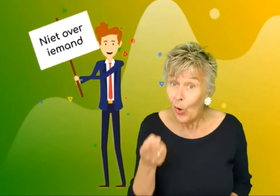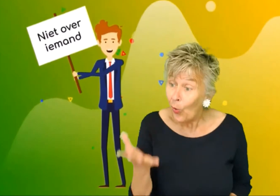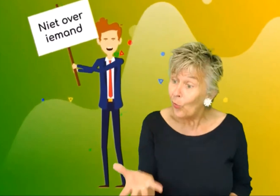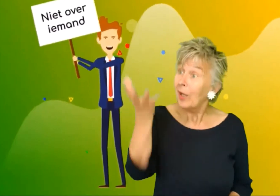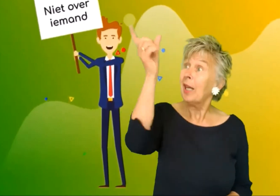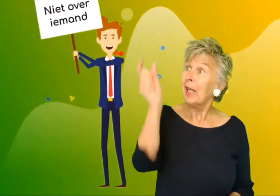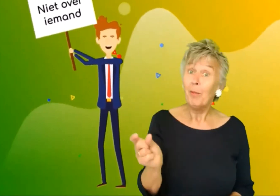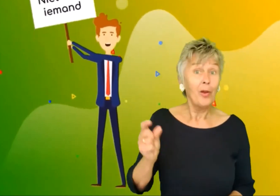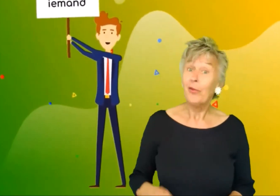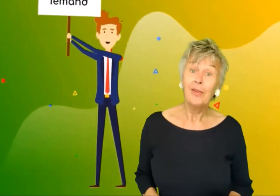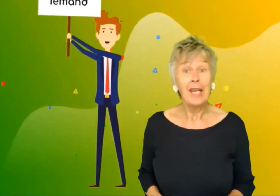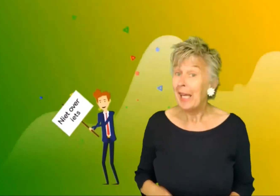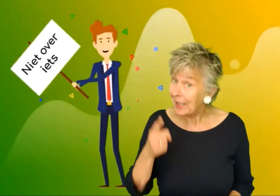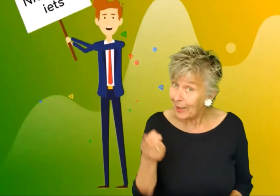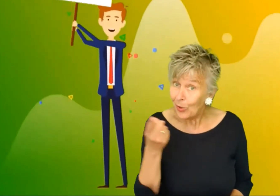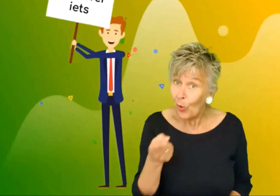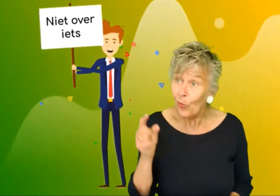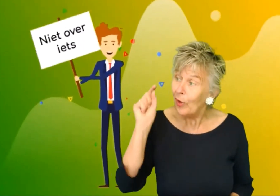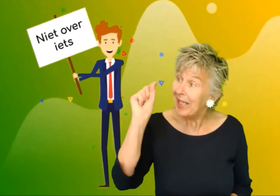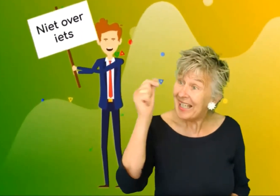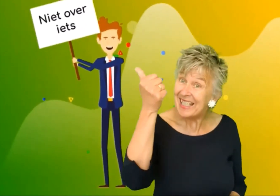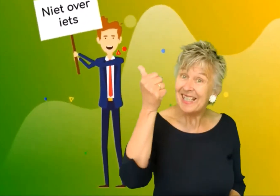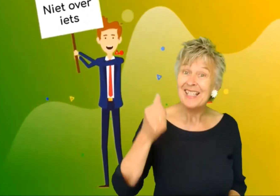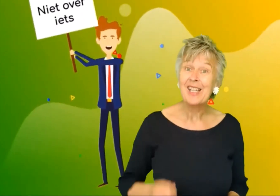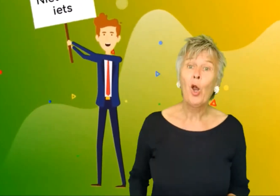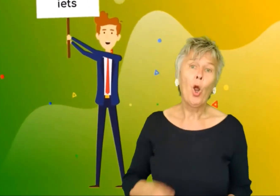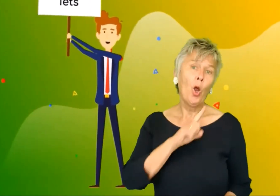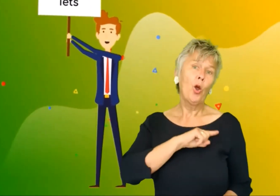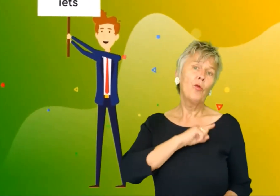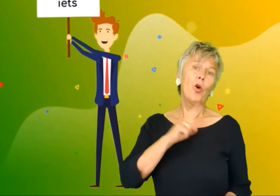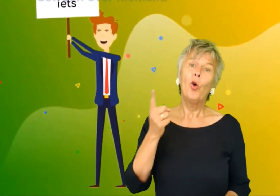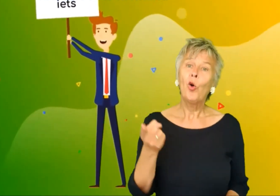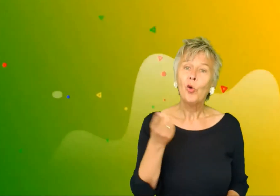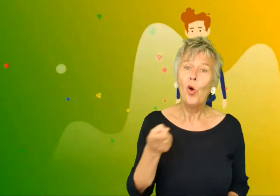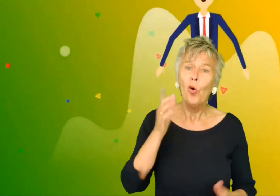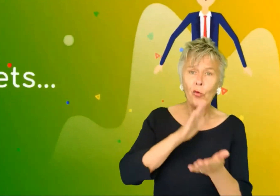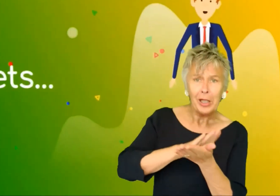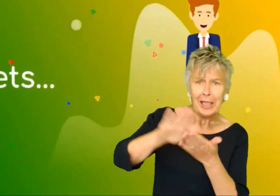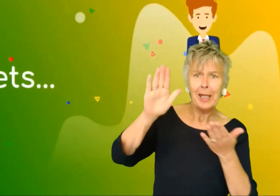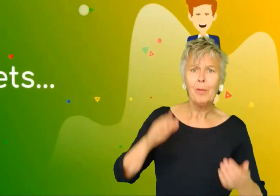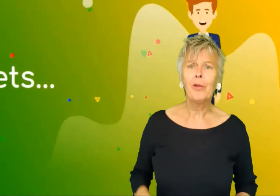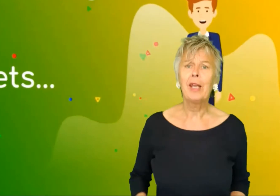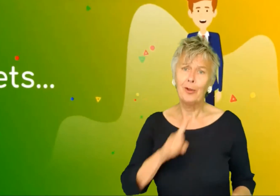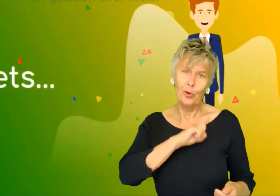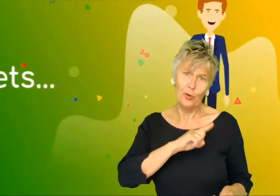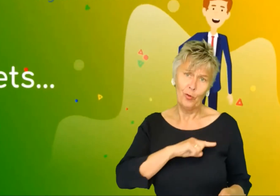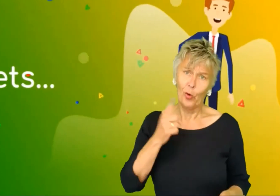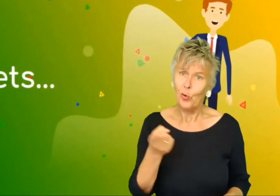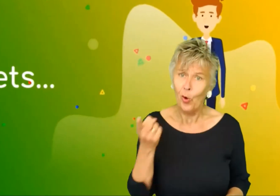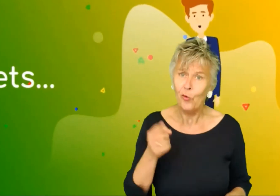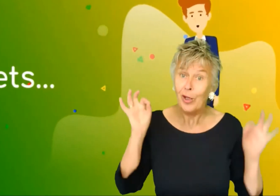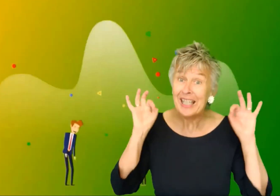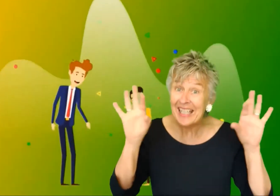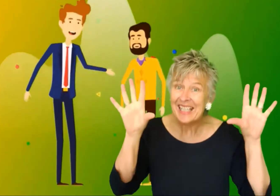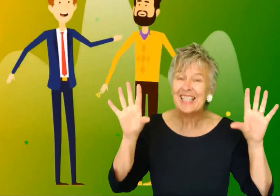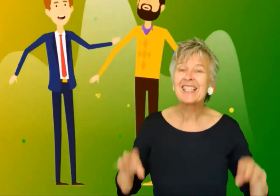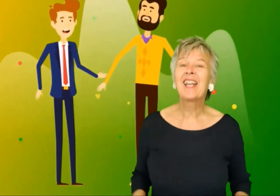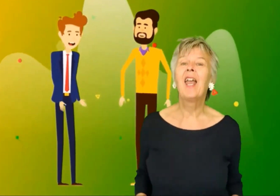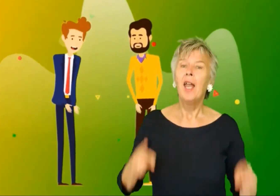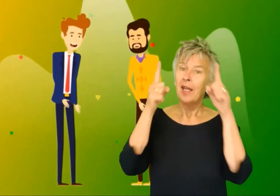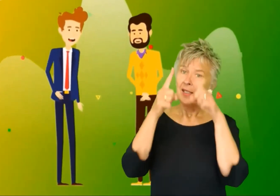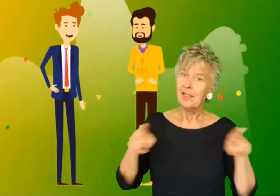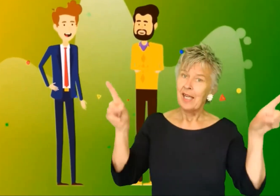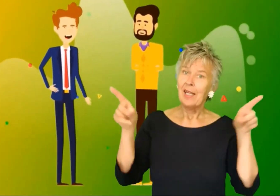Niet over iemand en niet over iets, gewoon over niemand en gewoon over